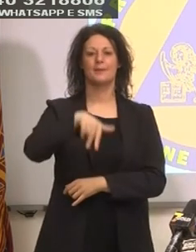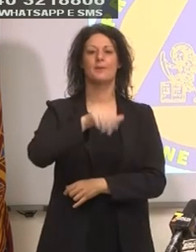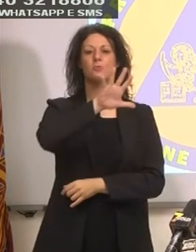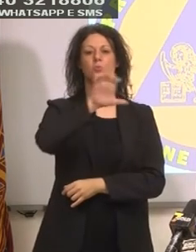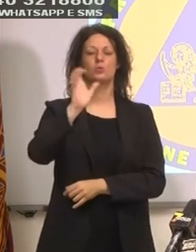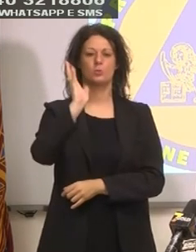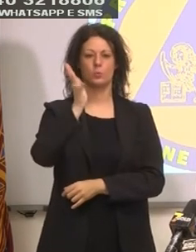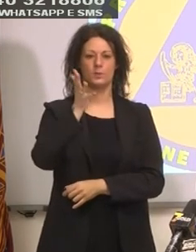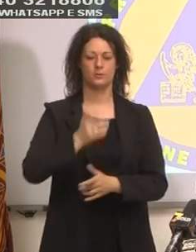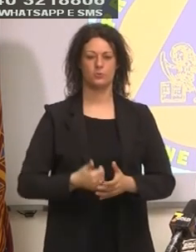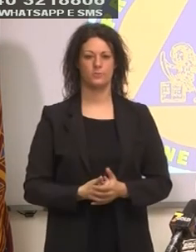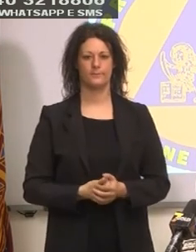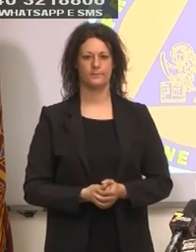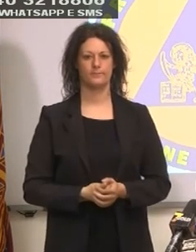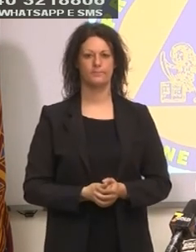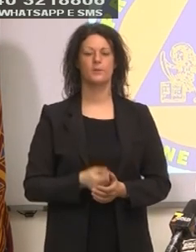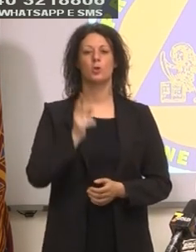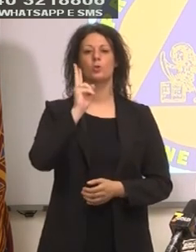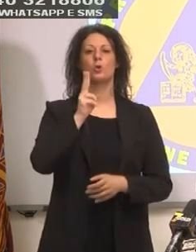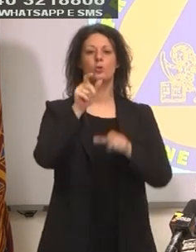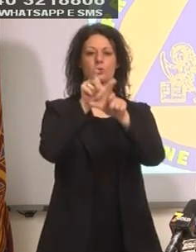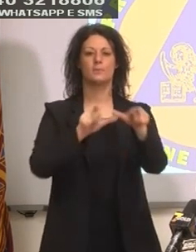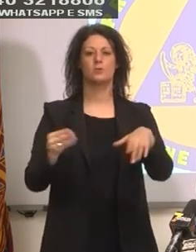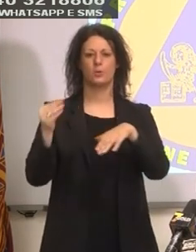3515 più 12.